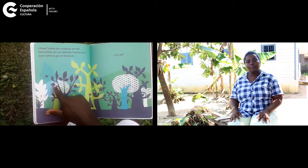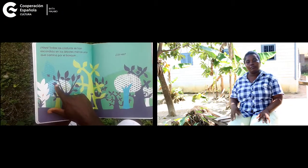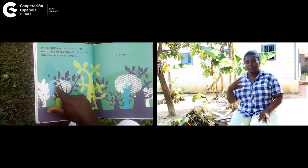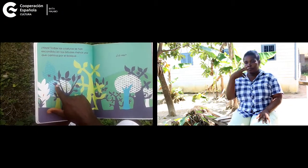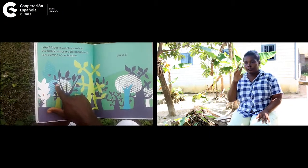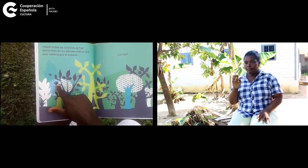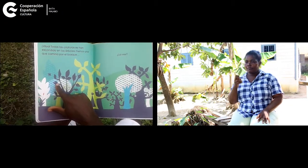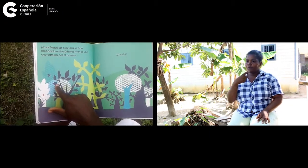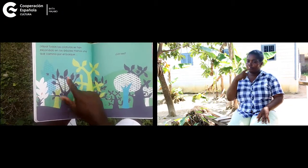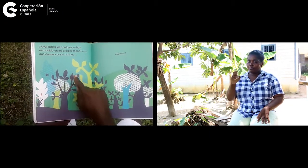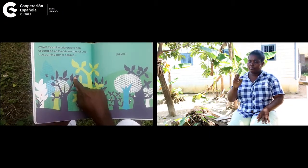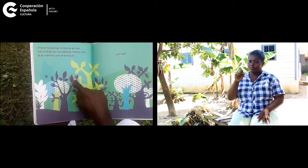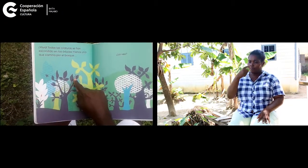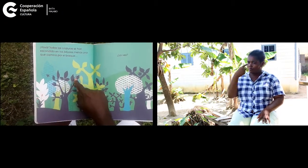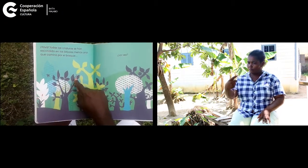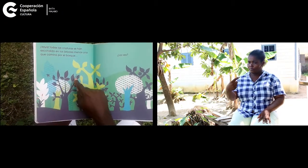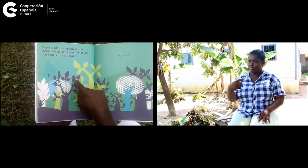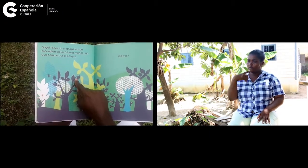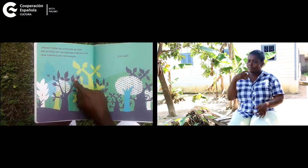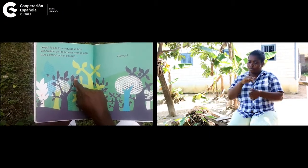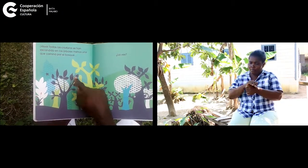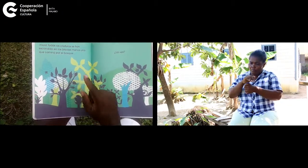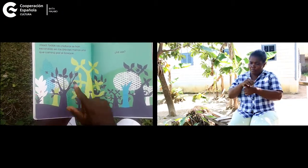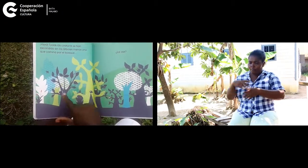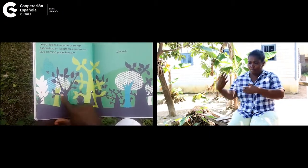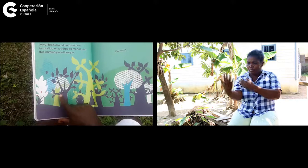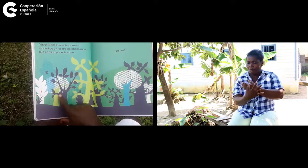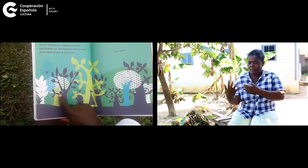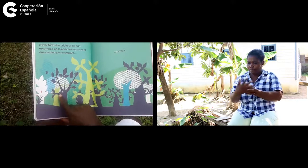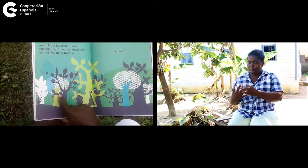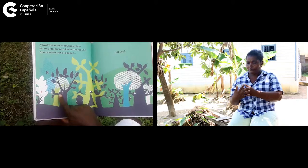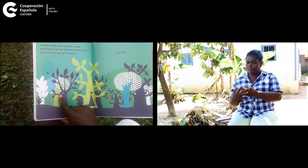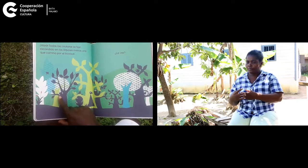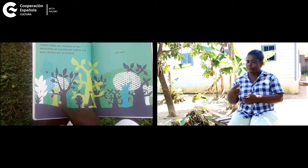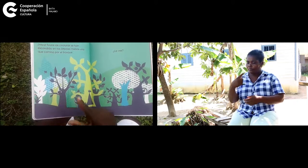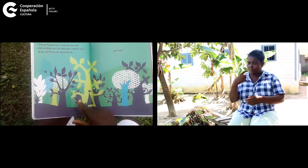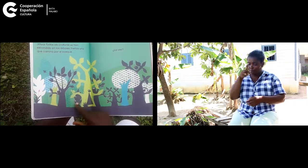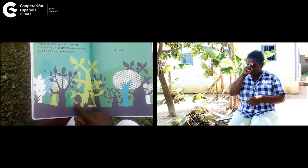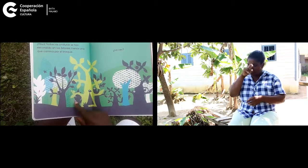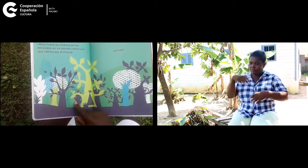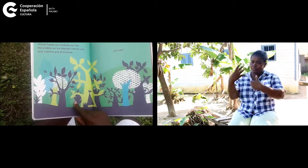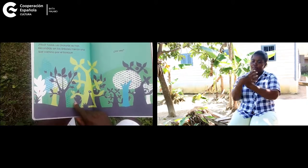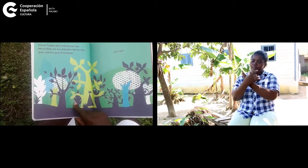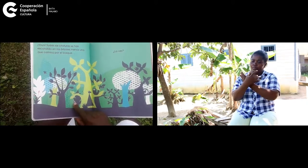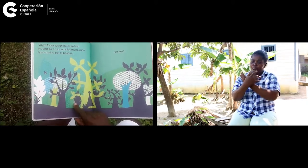¿Vemos el hámster? Vemos el insecto funambulista, vemos la mariposa, vemos la